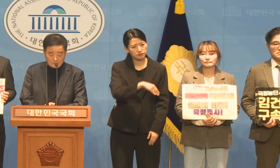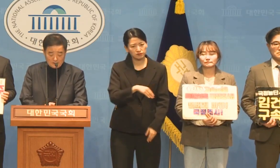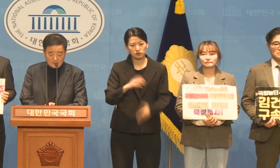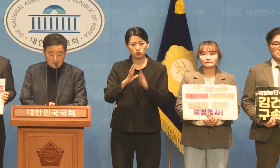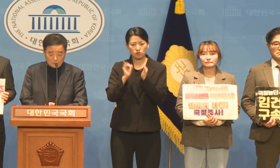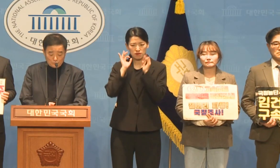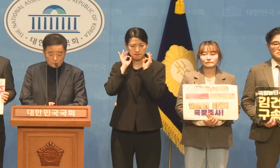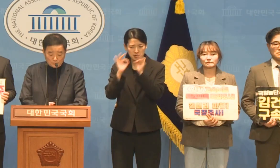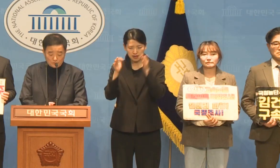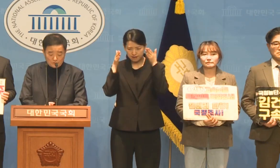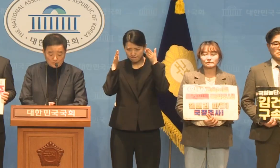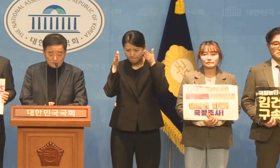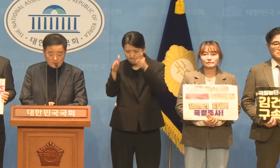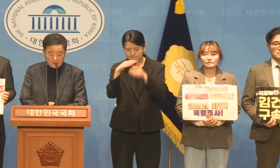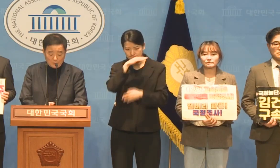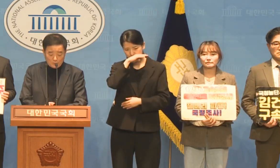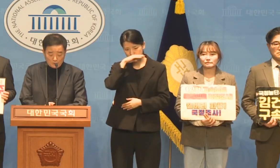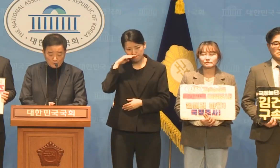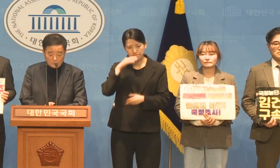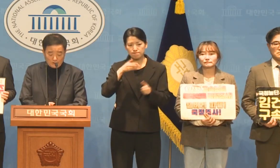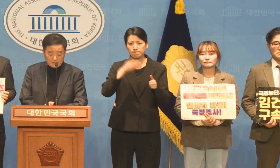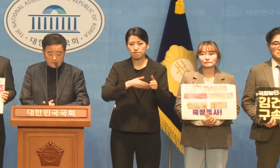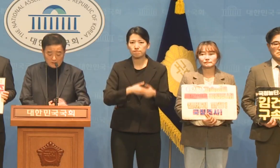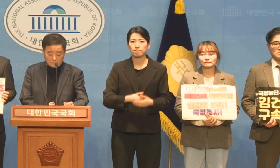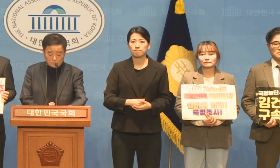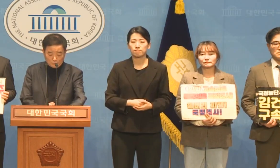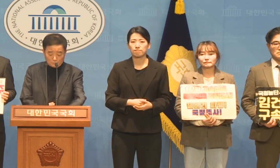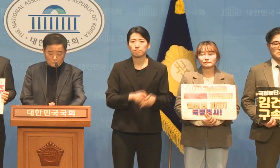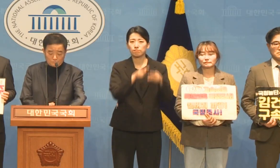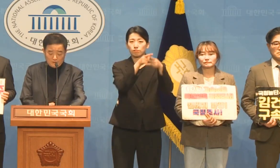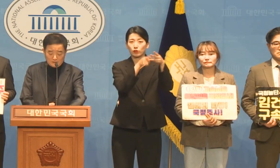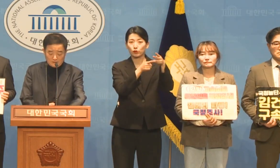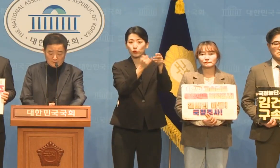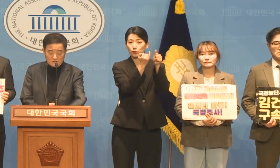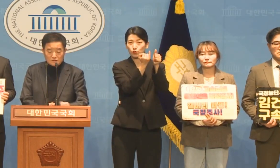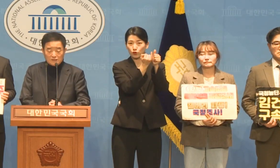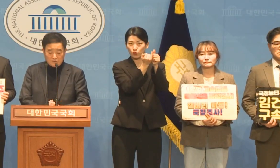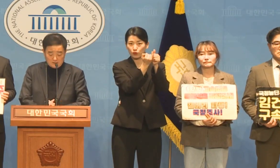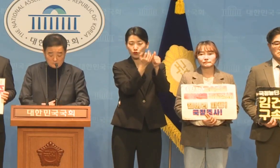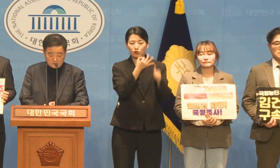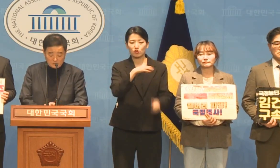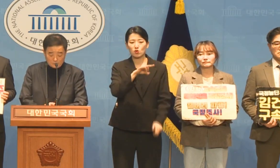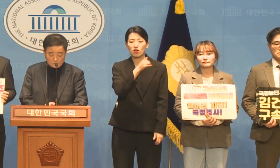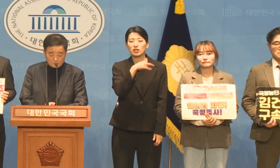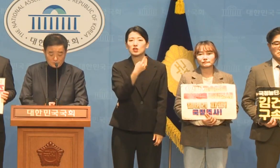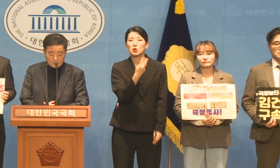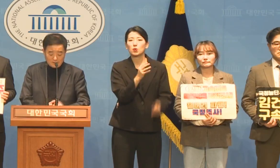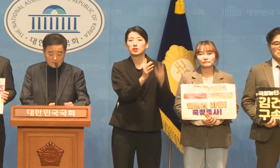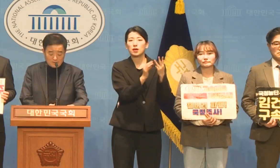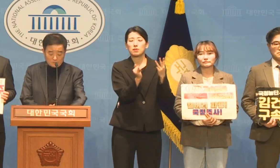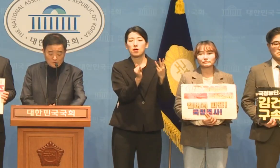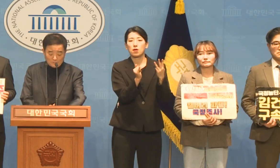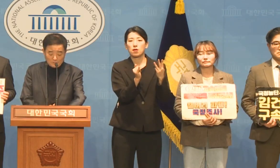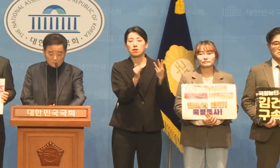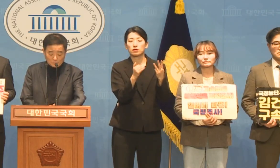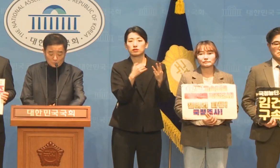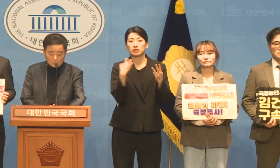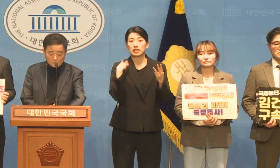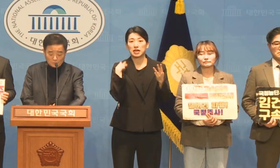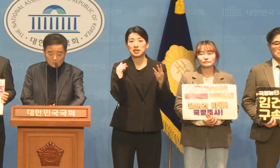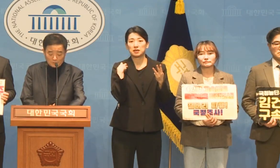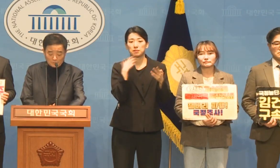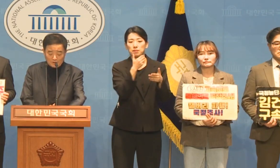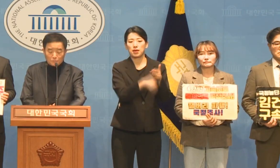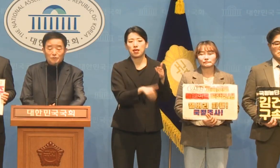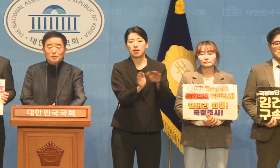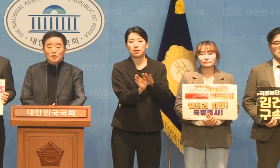두려워해야 됩니다. 윤석열, 김건희, 원희룡의 책임은 쏙 빠진 자체 감사 결과로는 서울 양평 고속도로